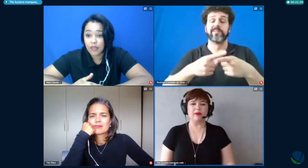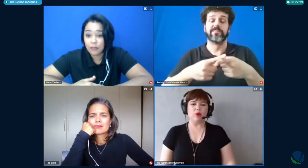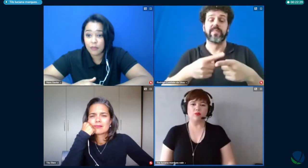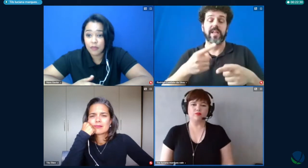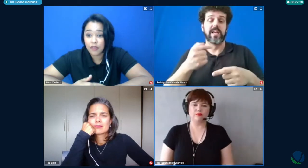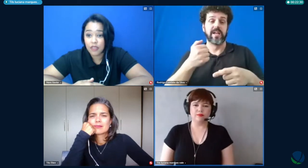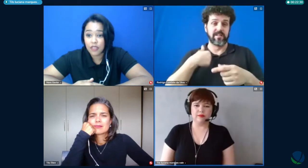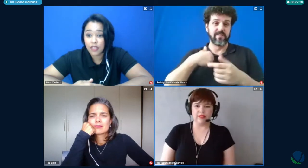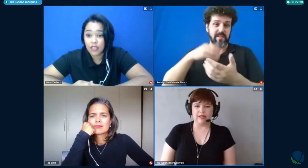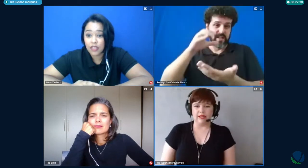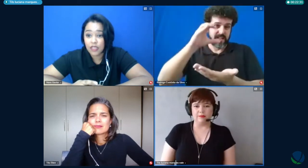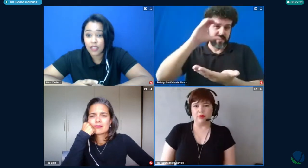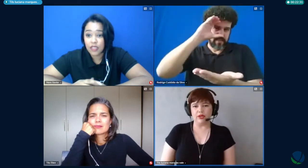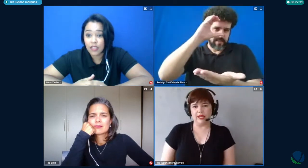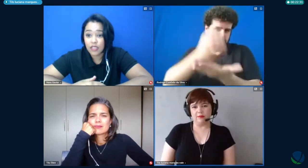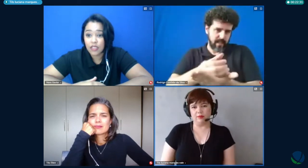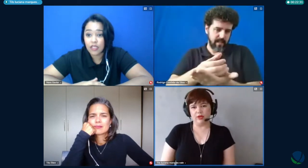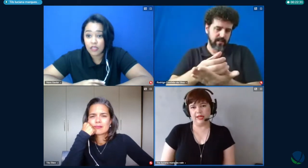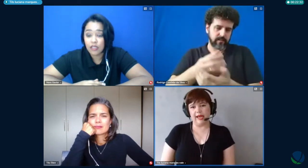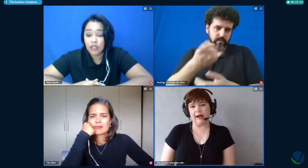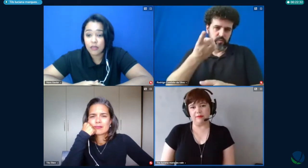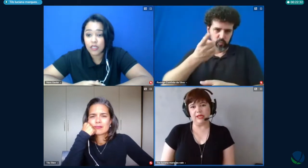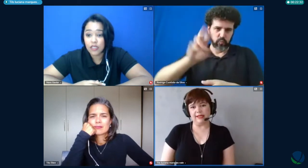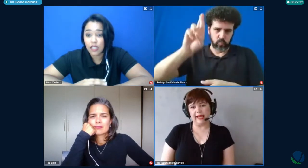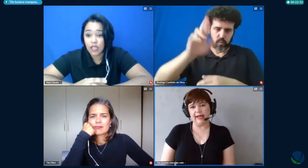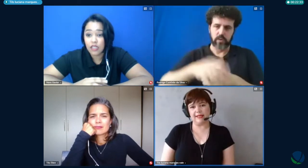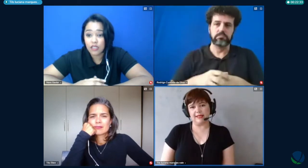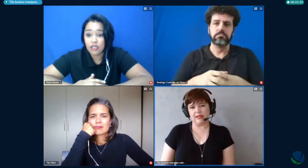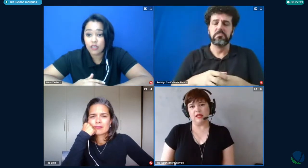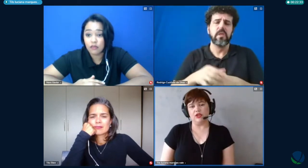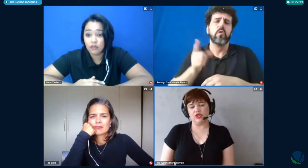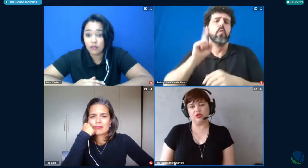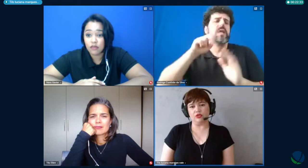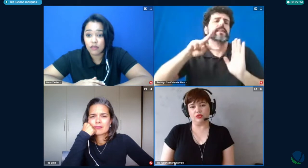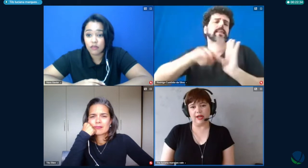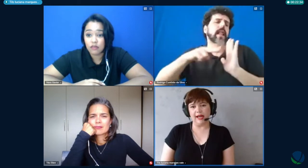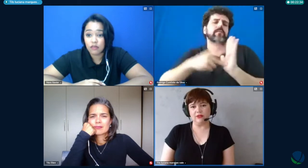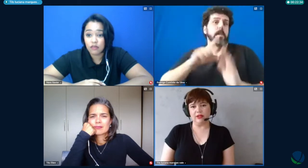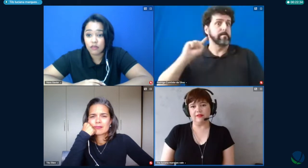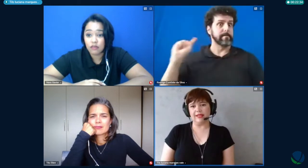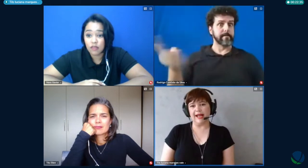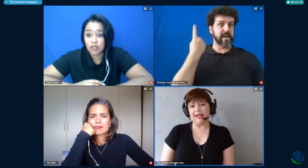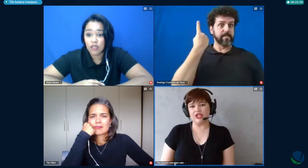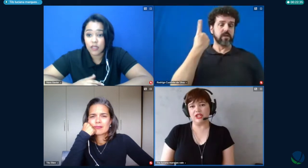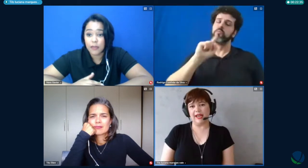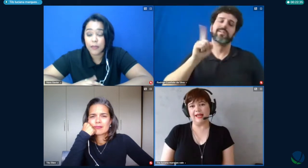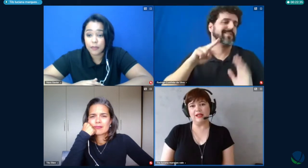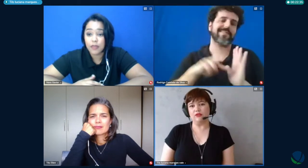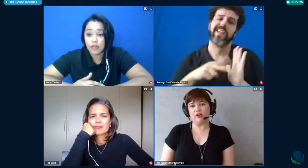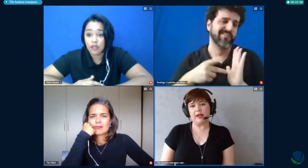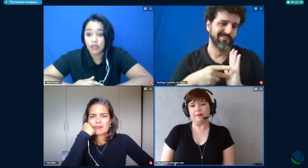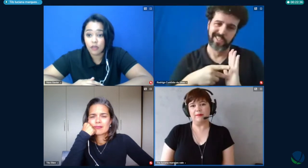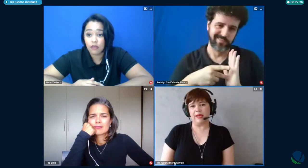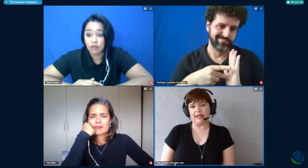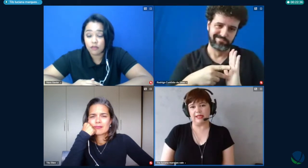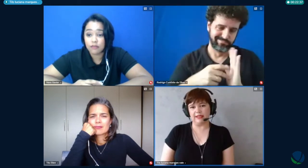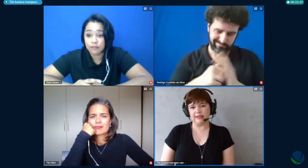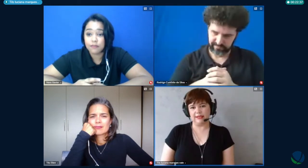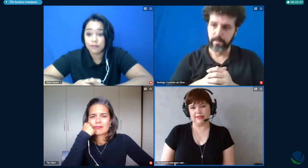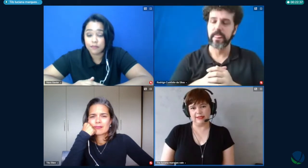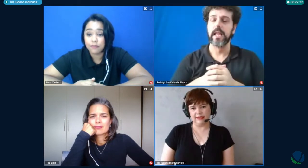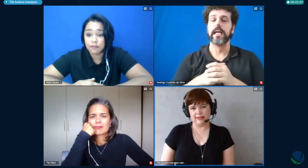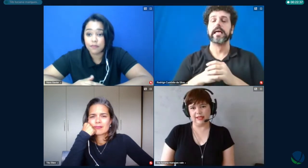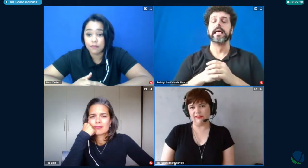Silva, também não é bom. Por quê? Porque a minha tese de doutorado, na verdade, ela não foi a